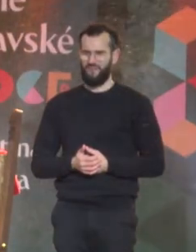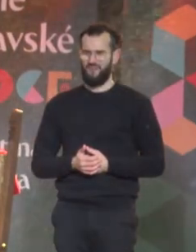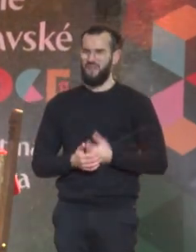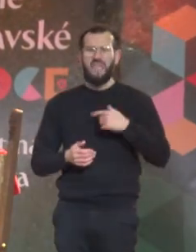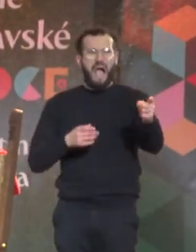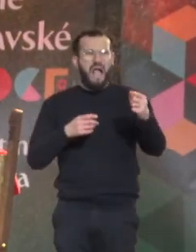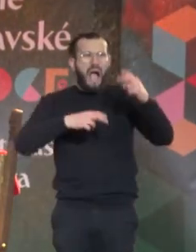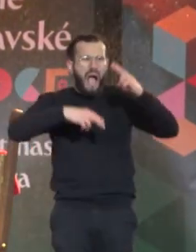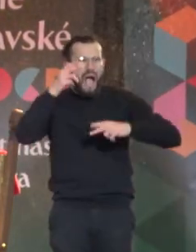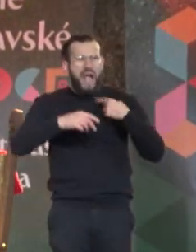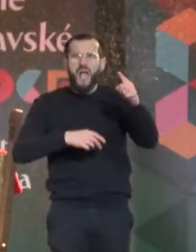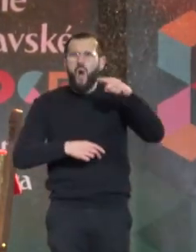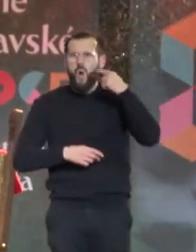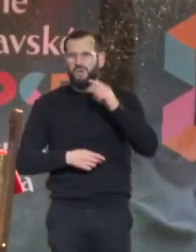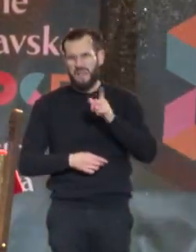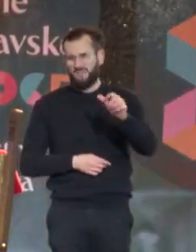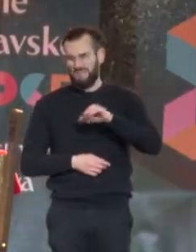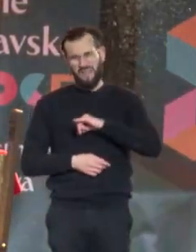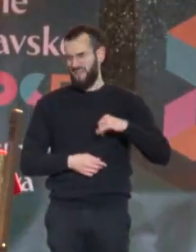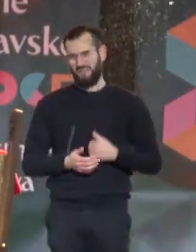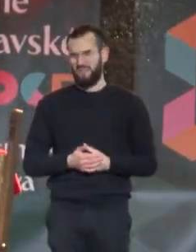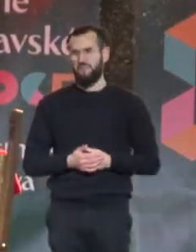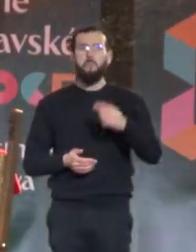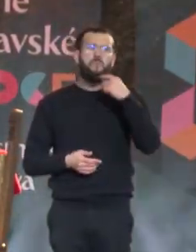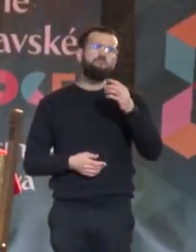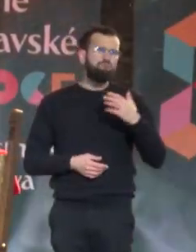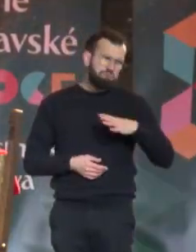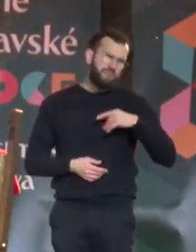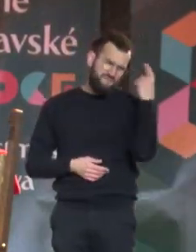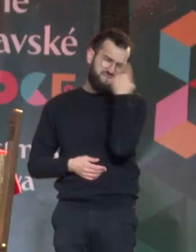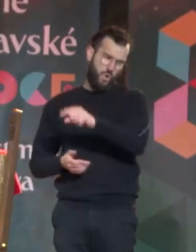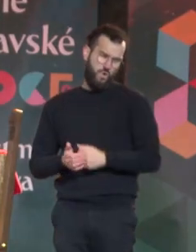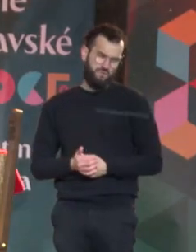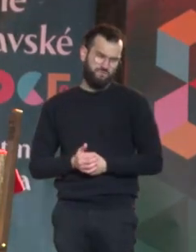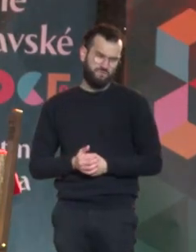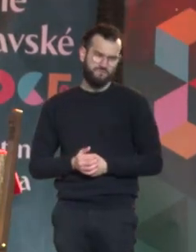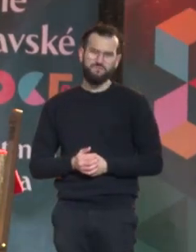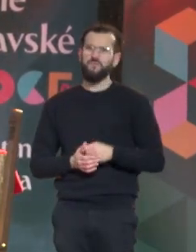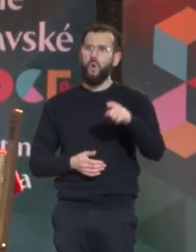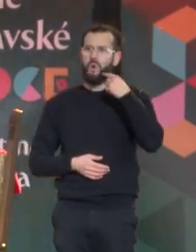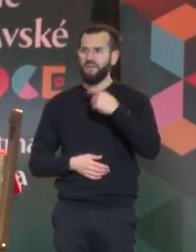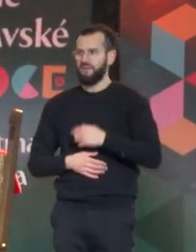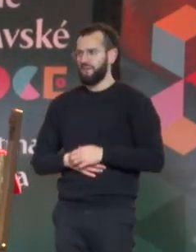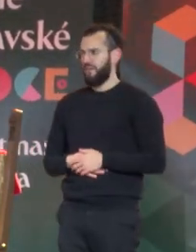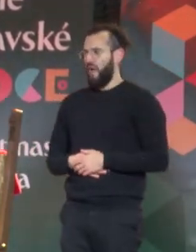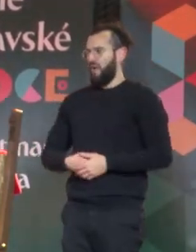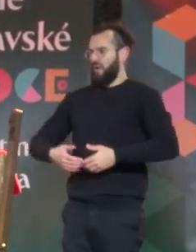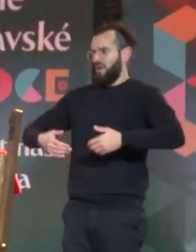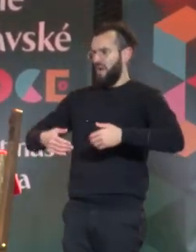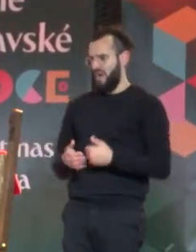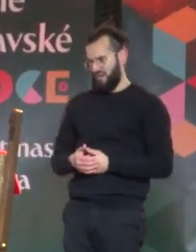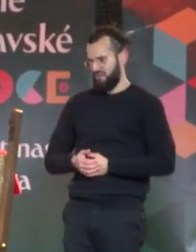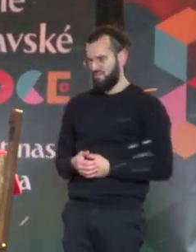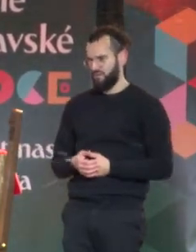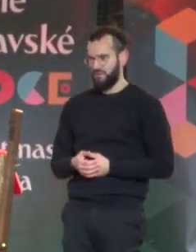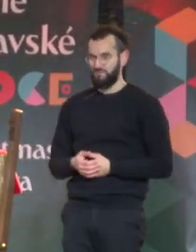tatom hádať, a tak mu radšej poviem, že by som chcel ísť von. Lenže tato si vždy len povzdychne. Naši si inak